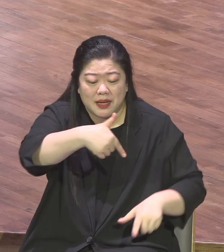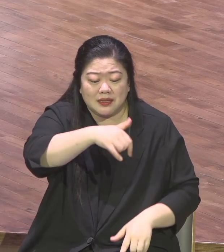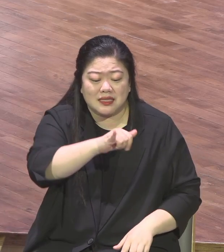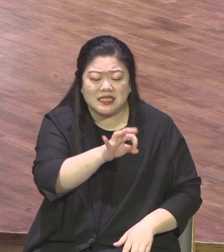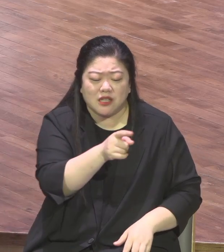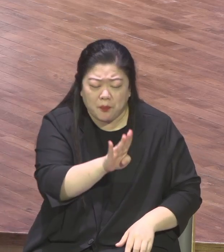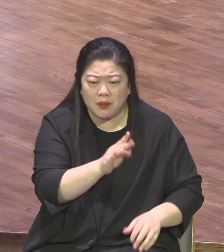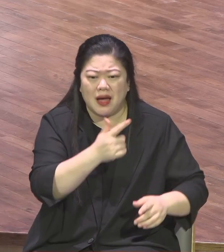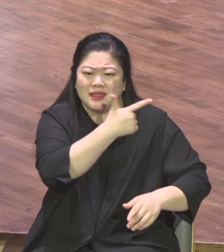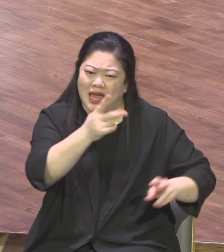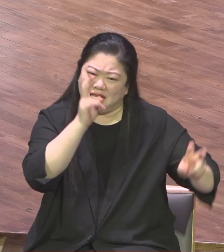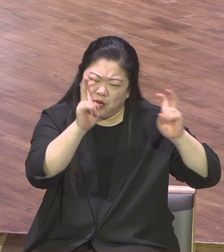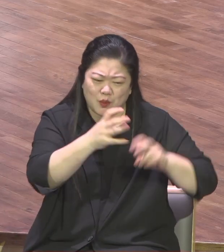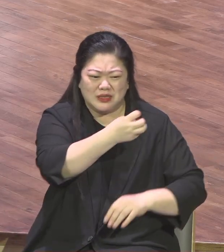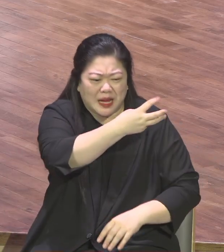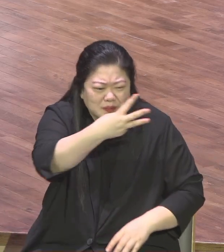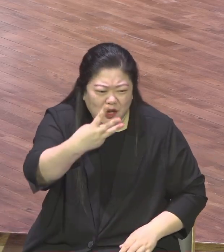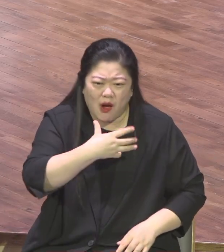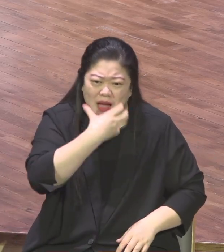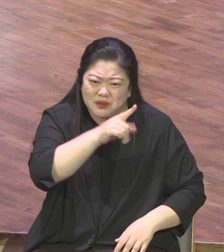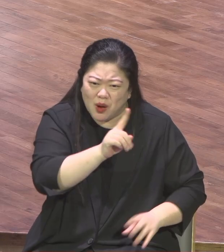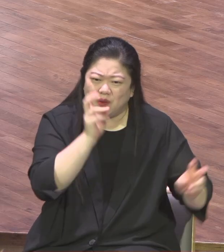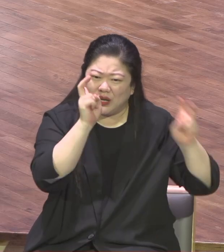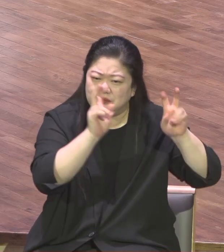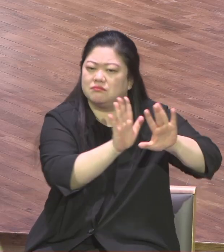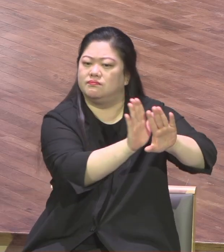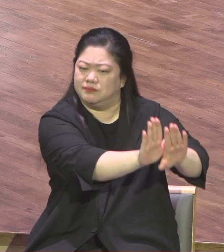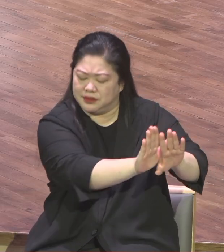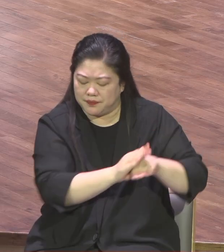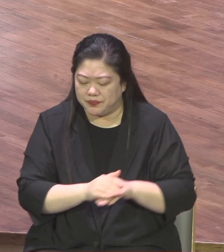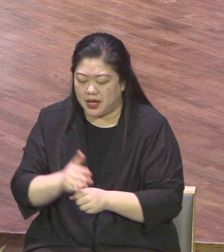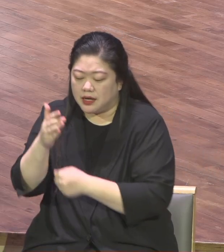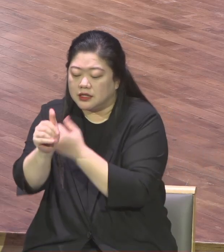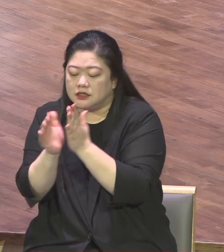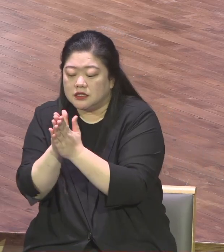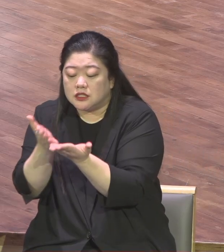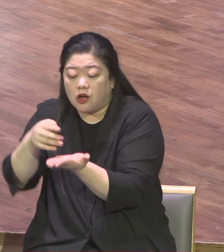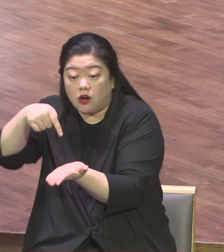말은요, 재산 소유 상속, 재산 소유 상속을